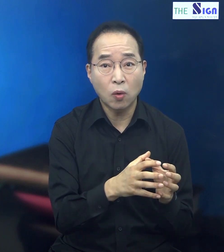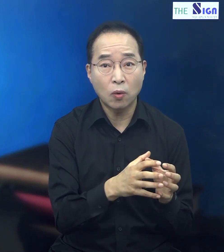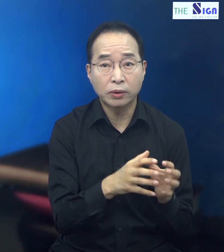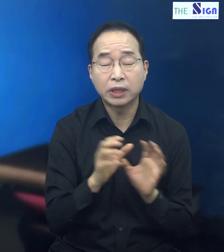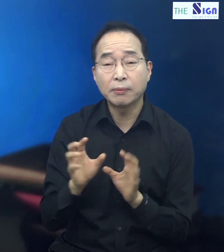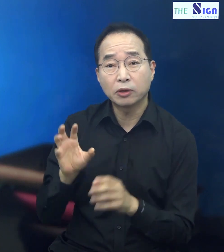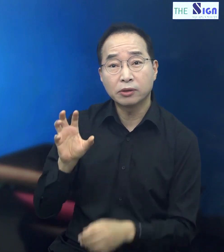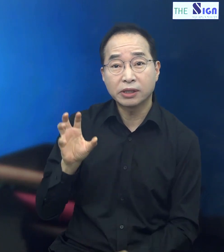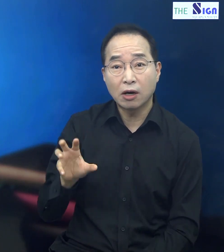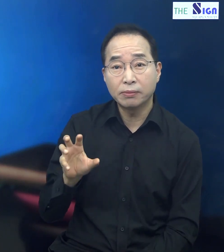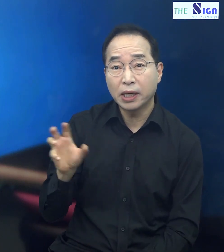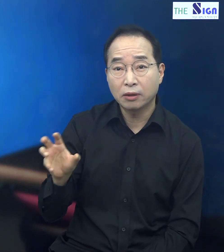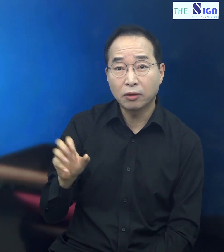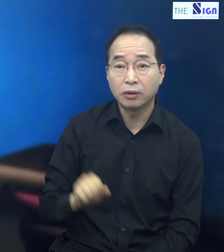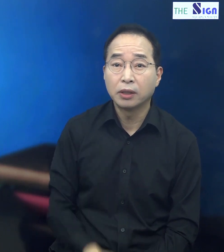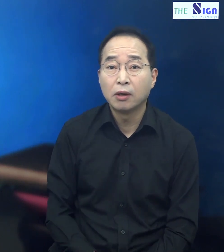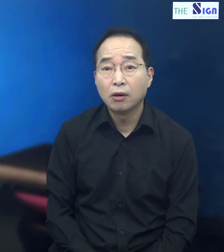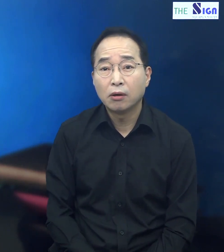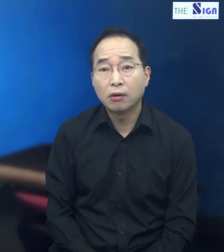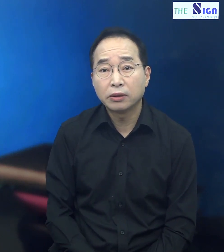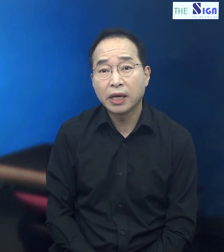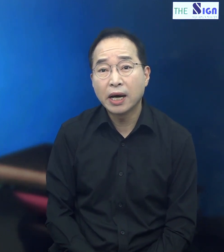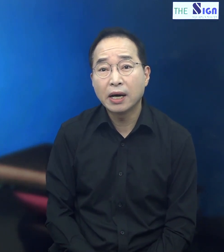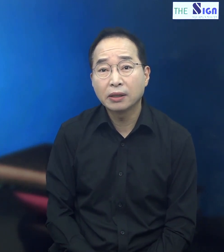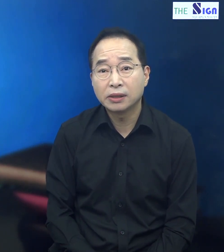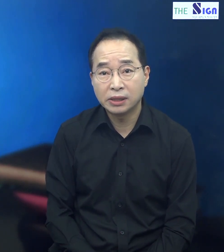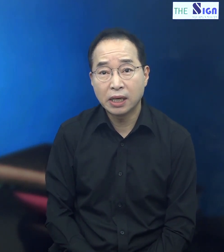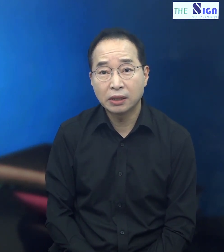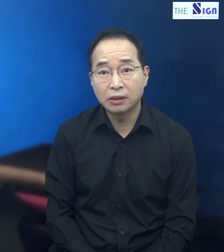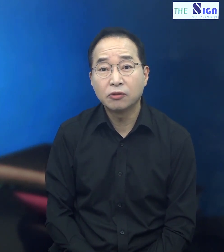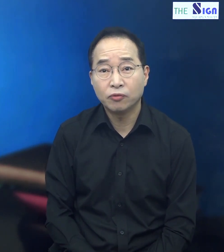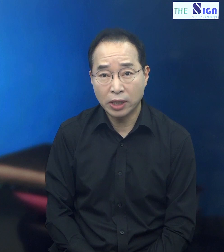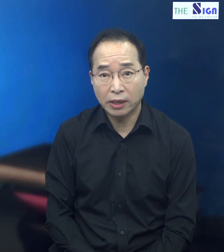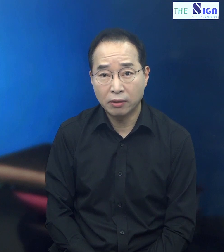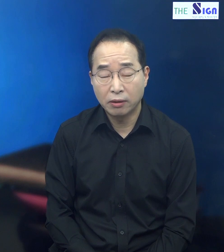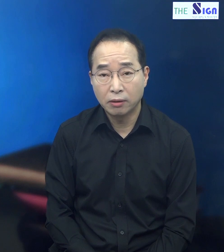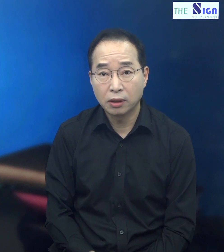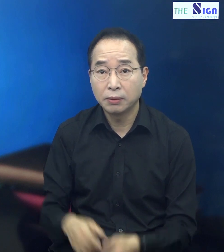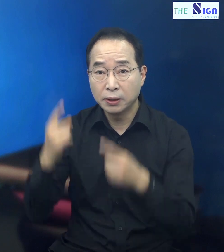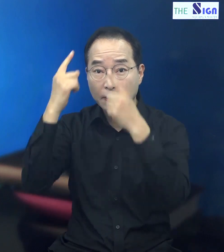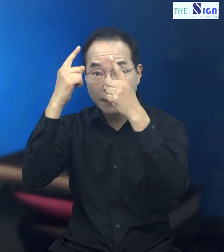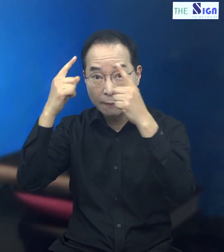그 다음에 어떤 사업이나 이런 거, 대학 진학을 위하여. 그러면